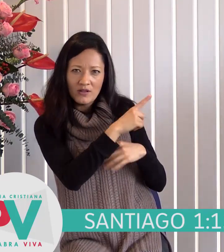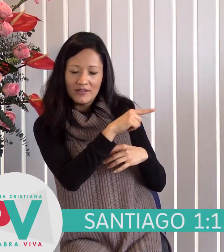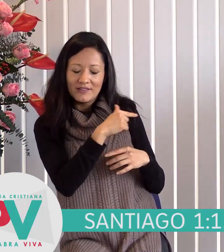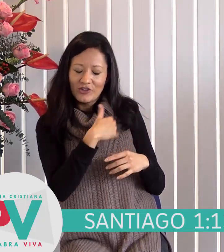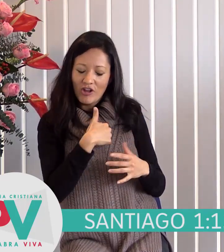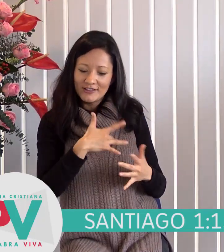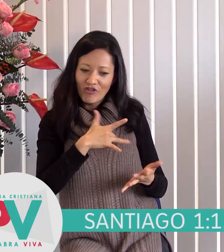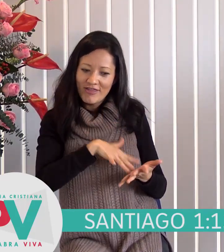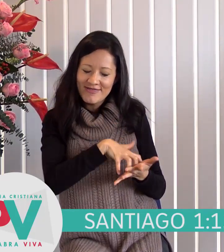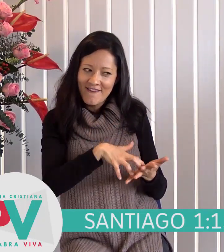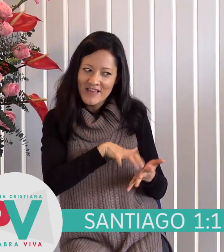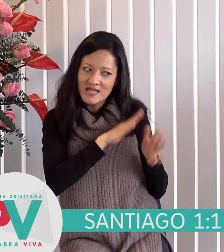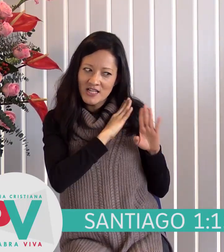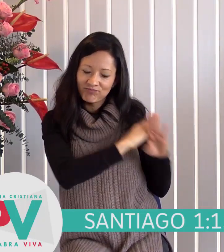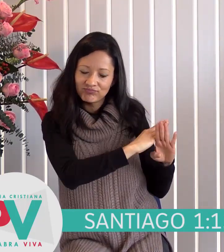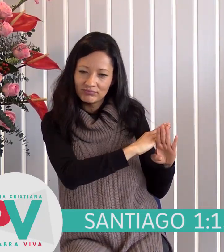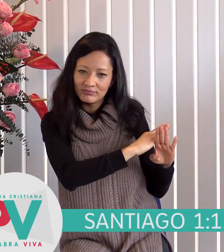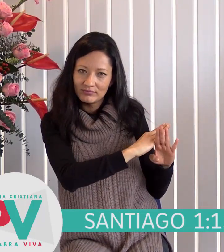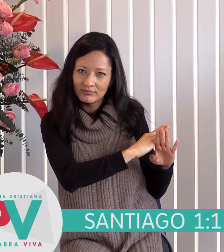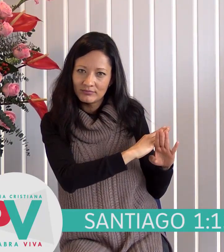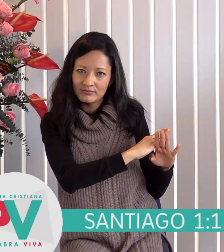esa es mi área débil.